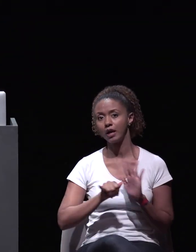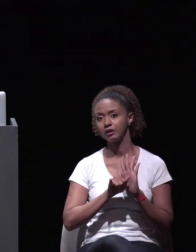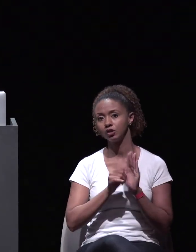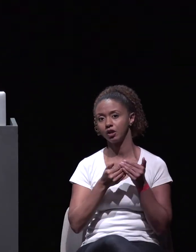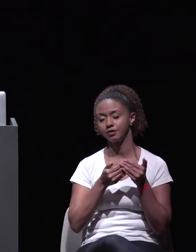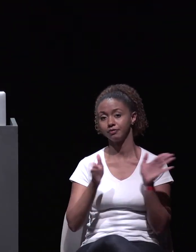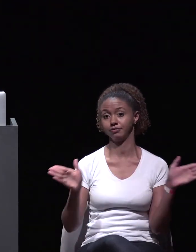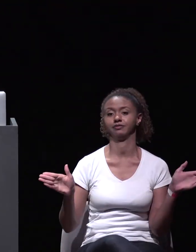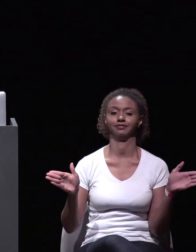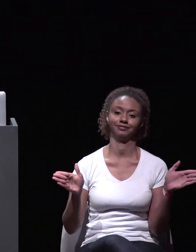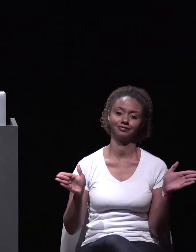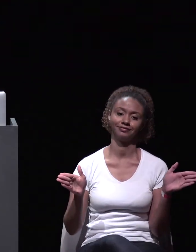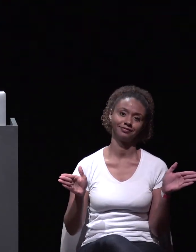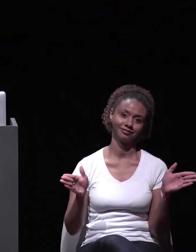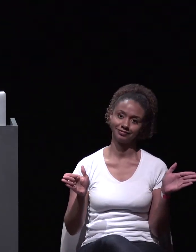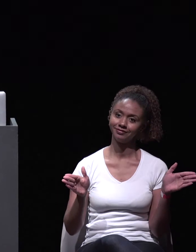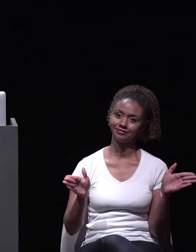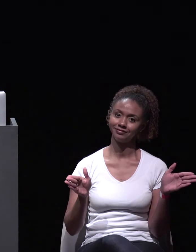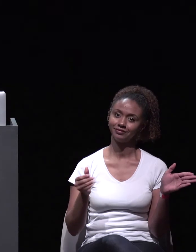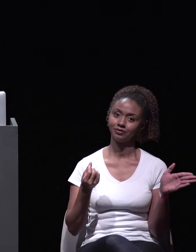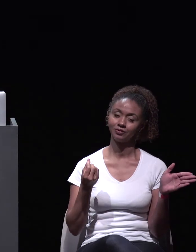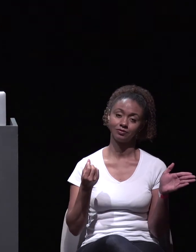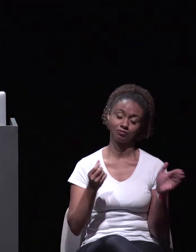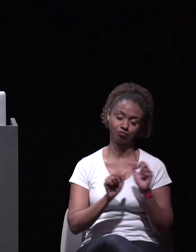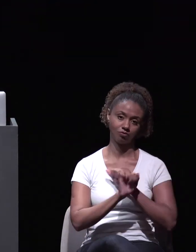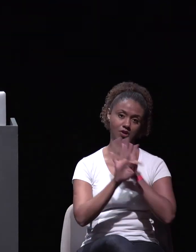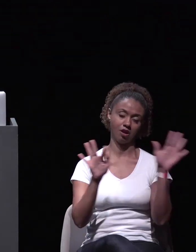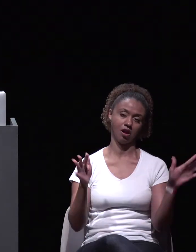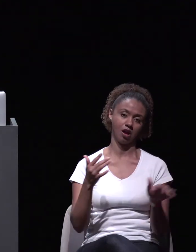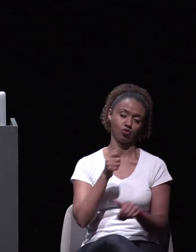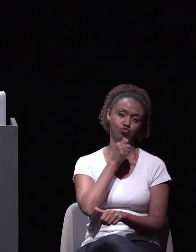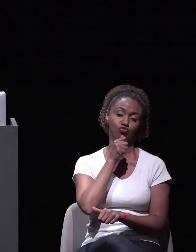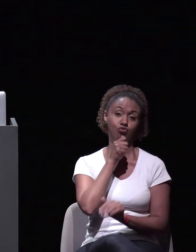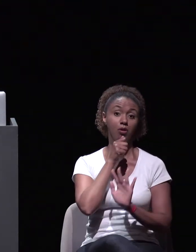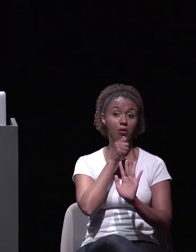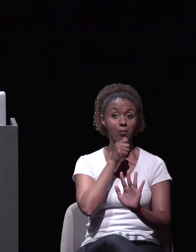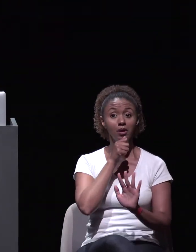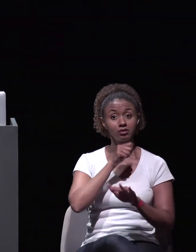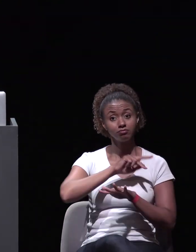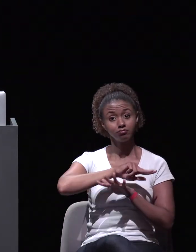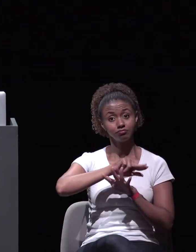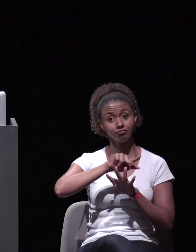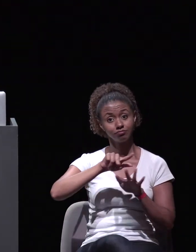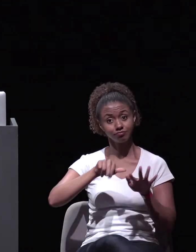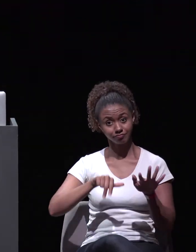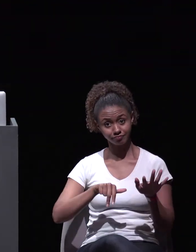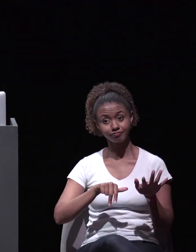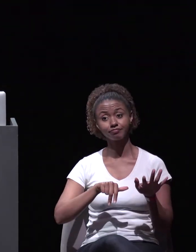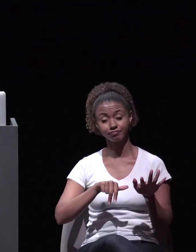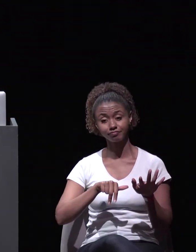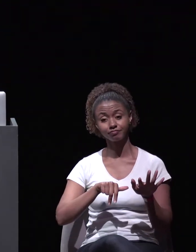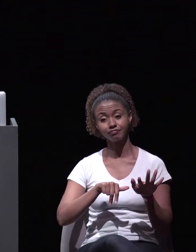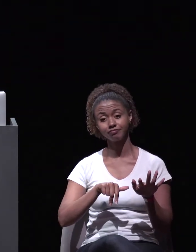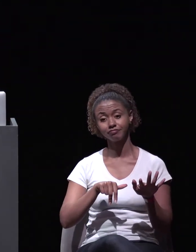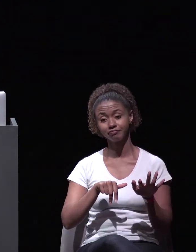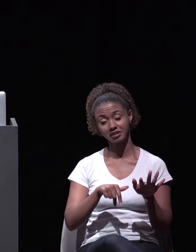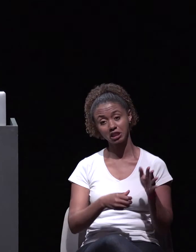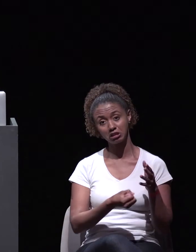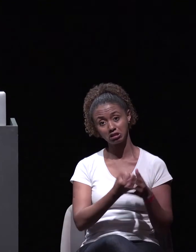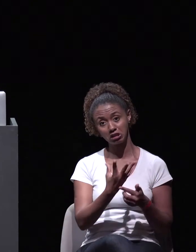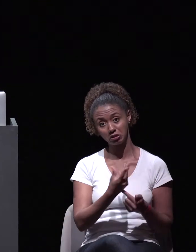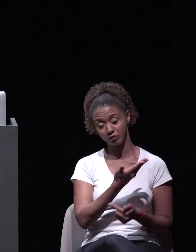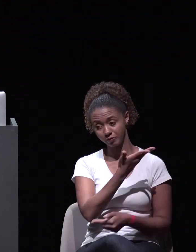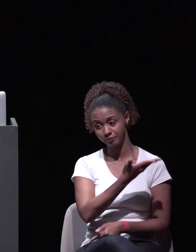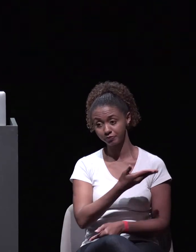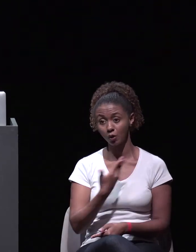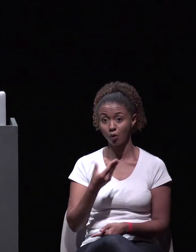tão abertamente ou nitidamente, mas que são múltiplas, né? E que vão constituir essa obra. Então,